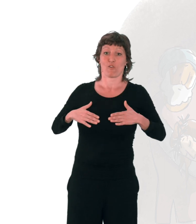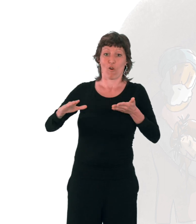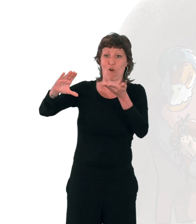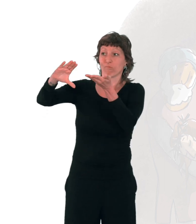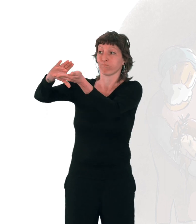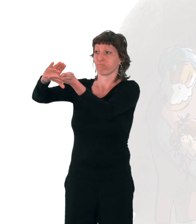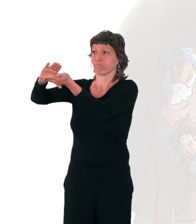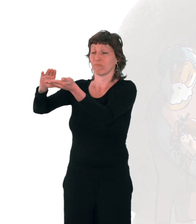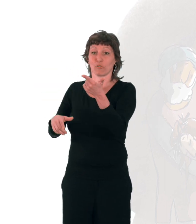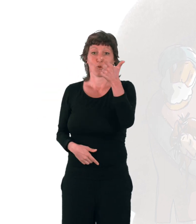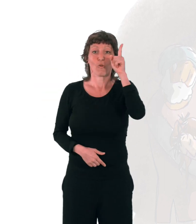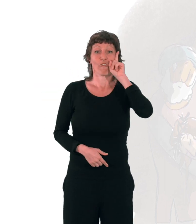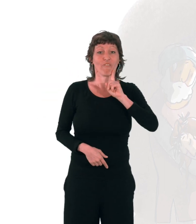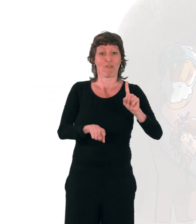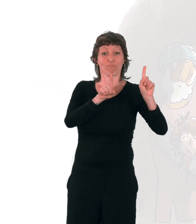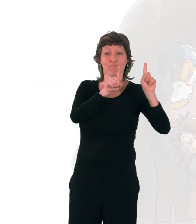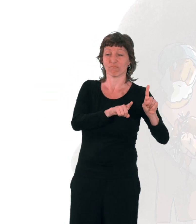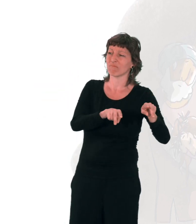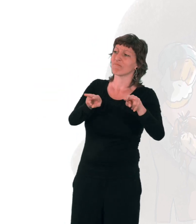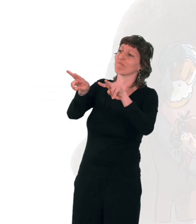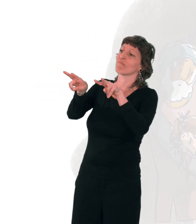Marie de Magdala et Marie, mère de José,